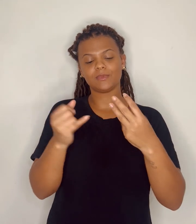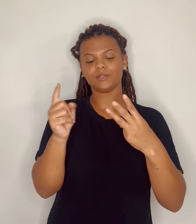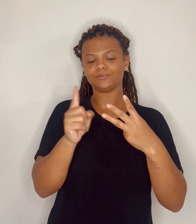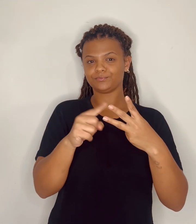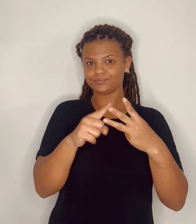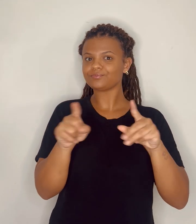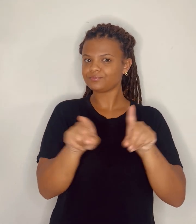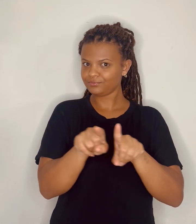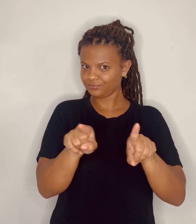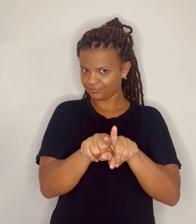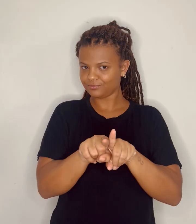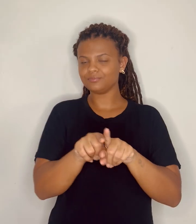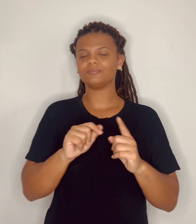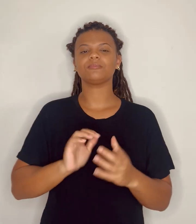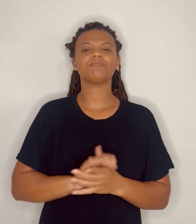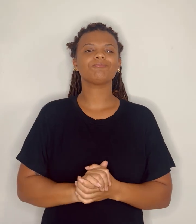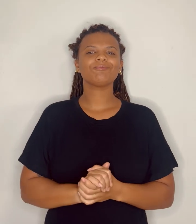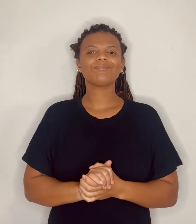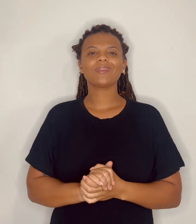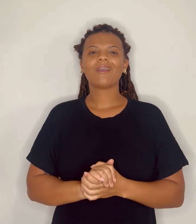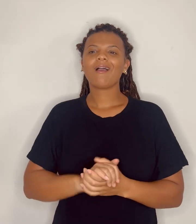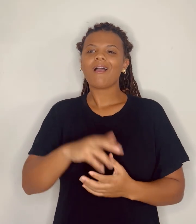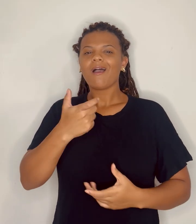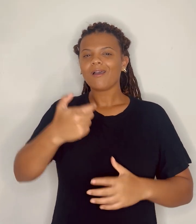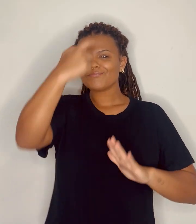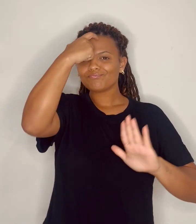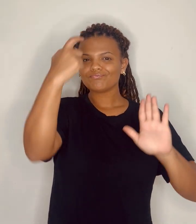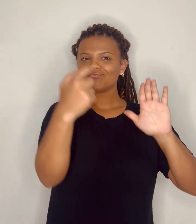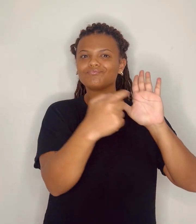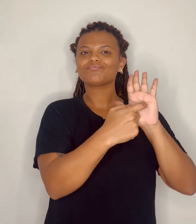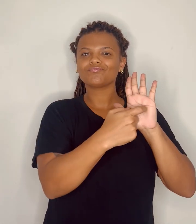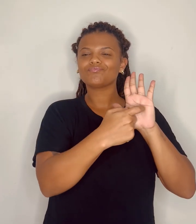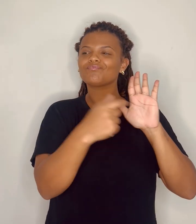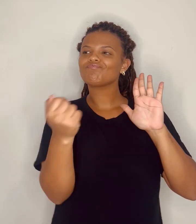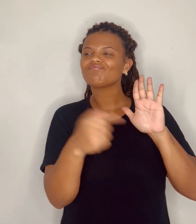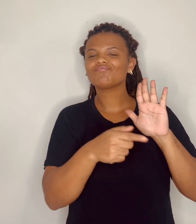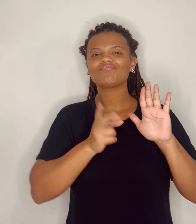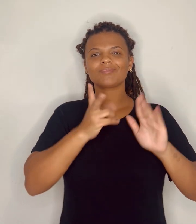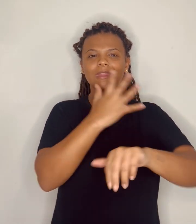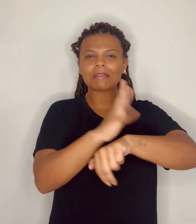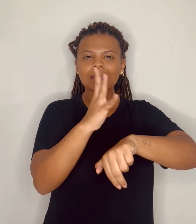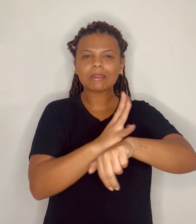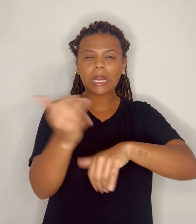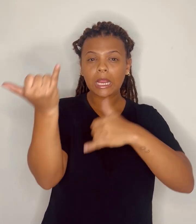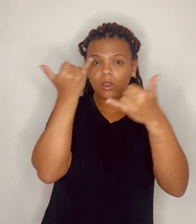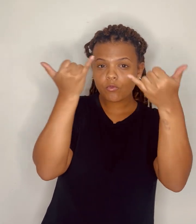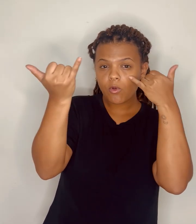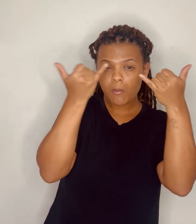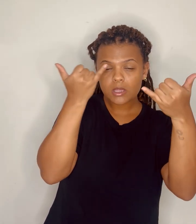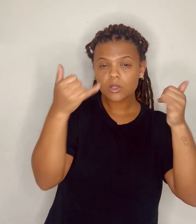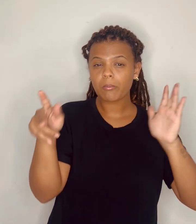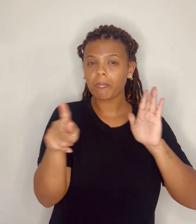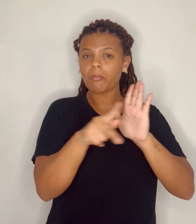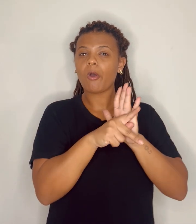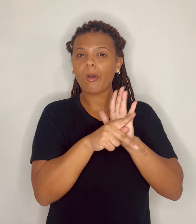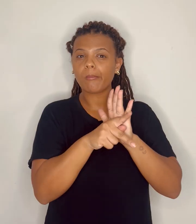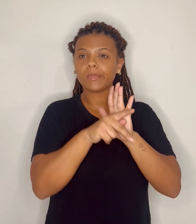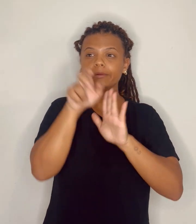gente falou anterior. A inteligência artificial ela é treinada com uma base de dados nortista,